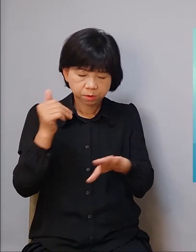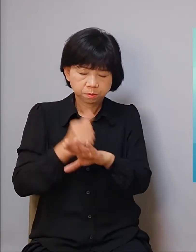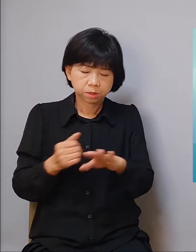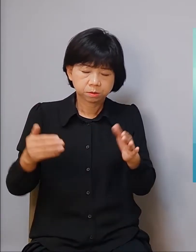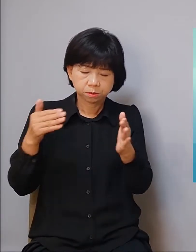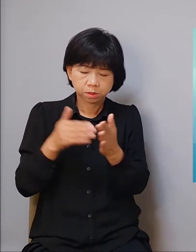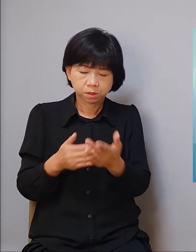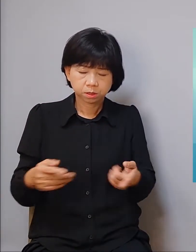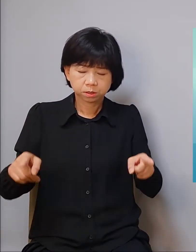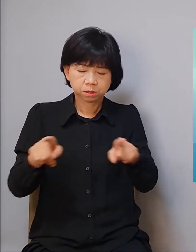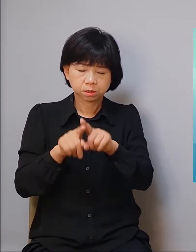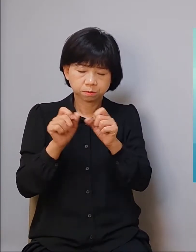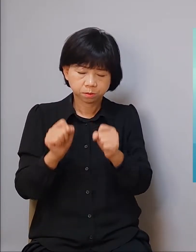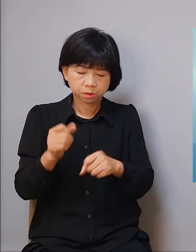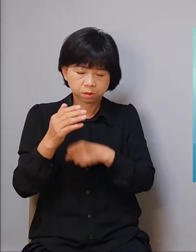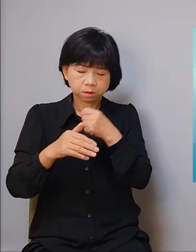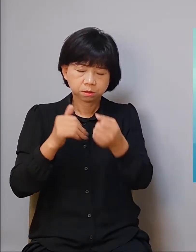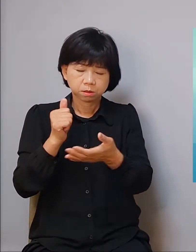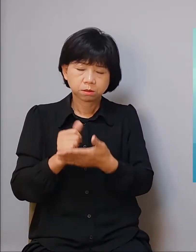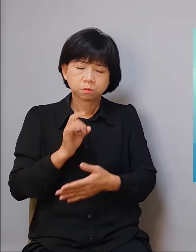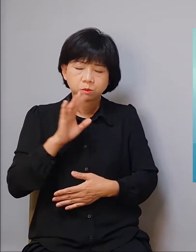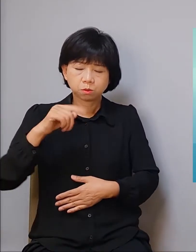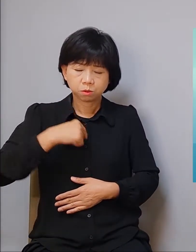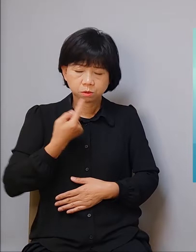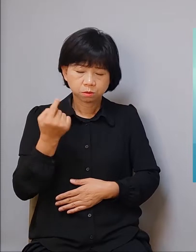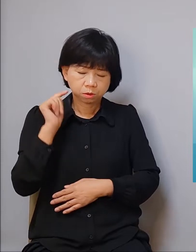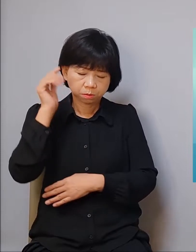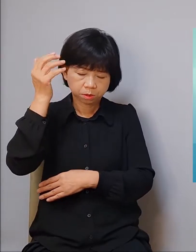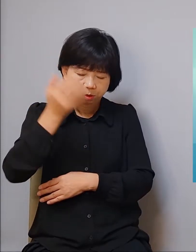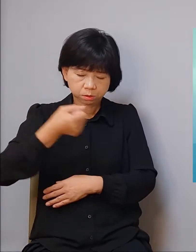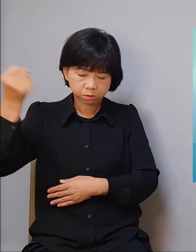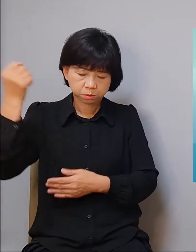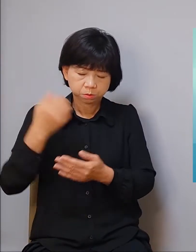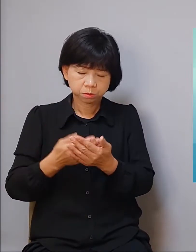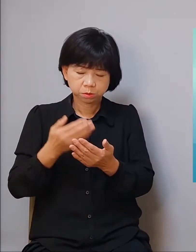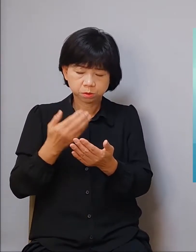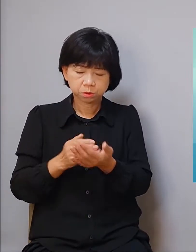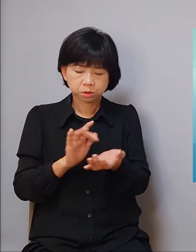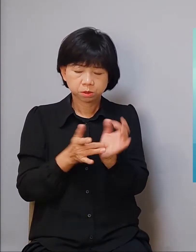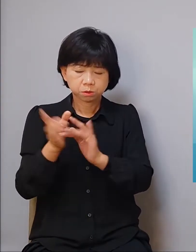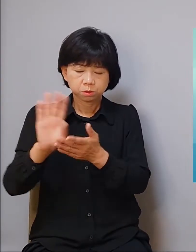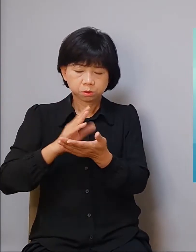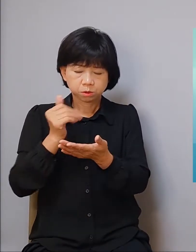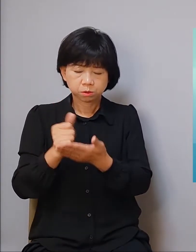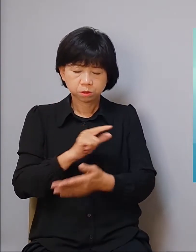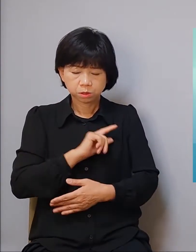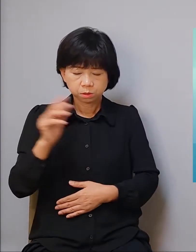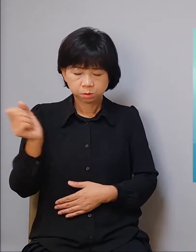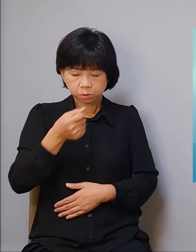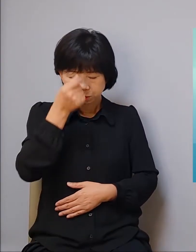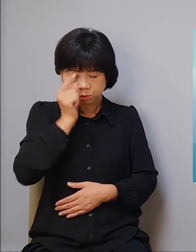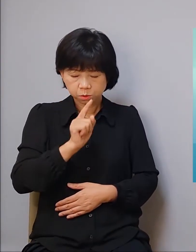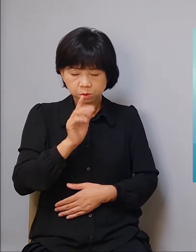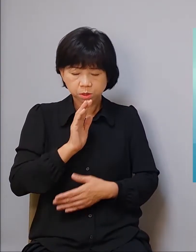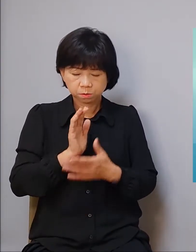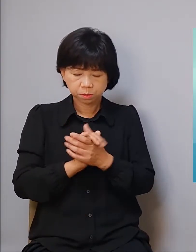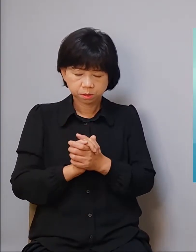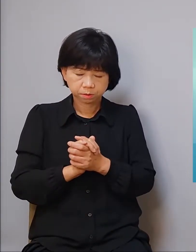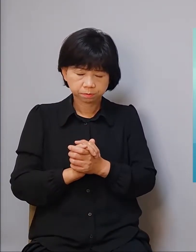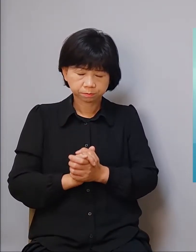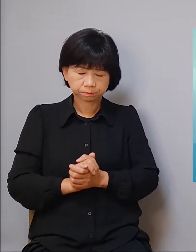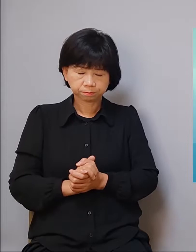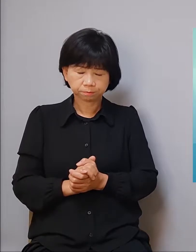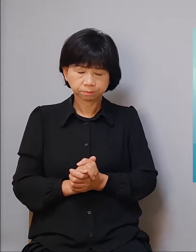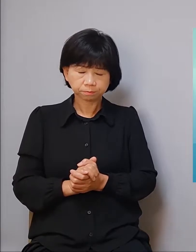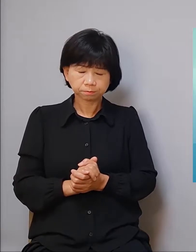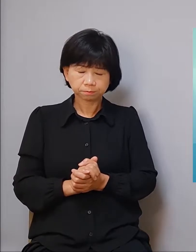마치는 시간까지 오직 하나님만 홀로 영광 받으시옵소서. 예수 그리스도의 이름으로 기도드리옵나이다. 아멘.